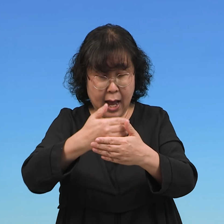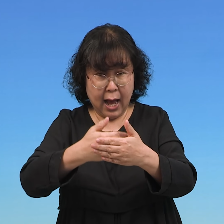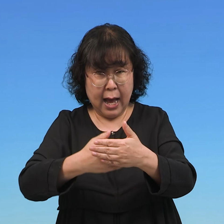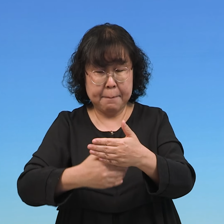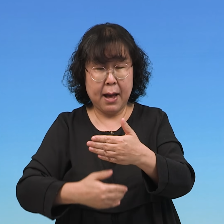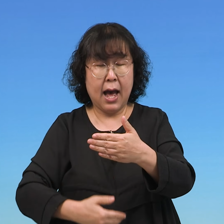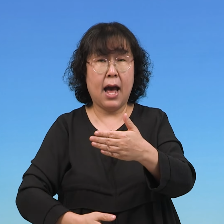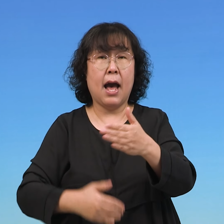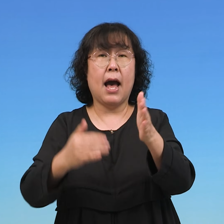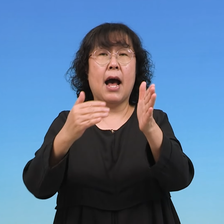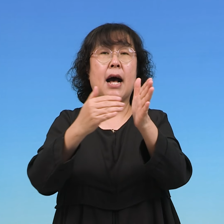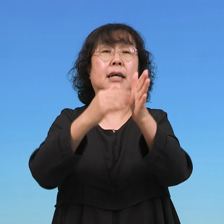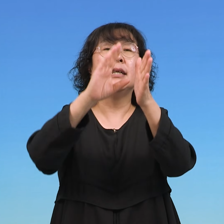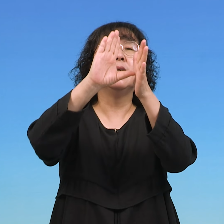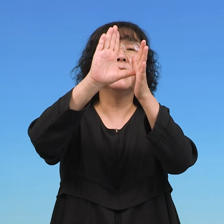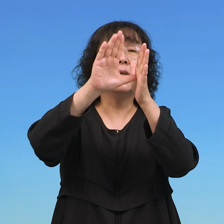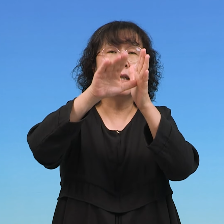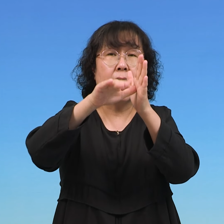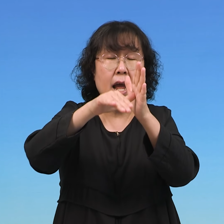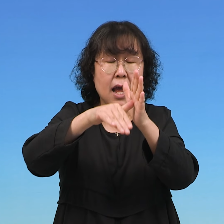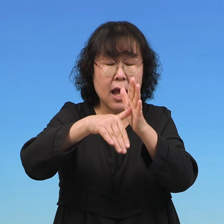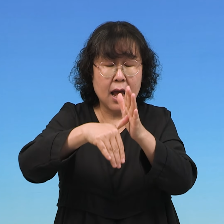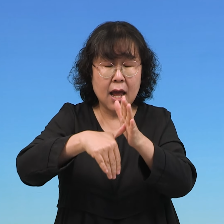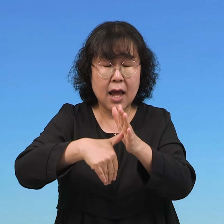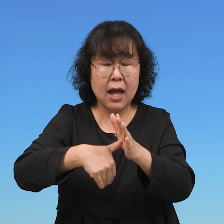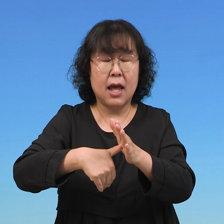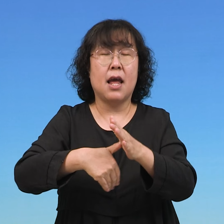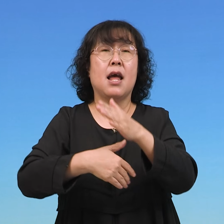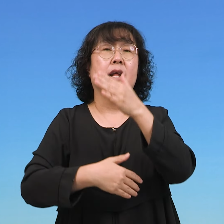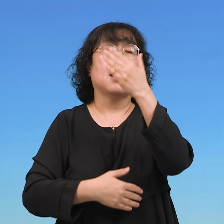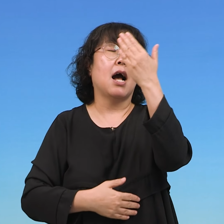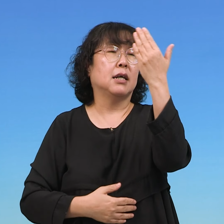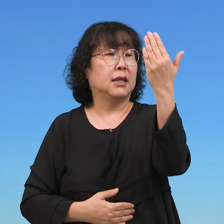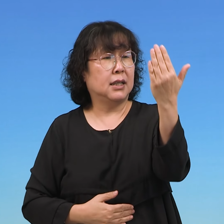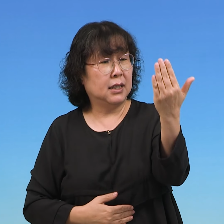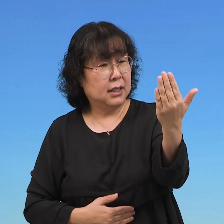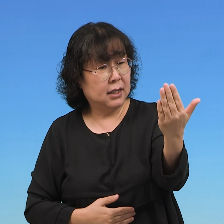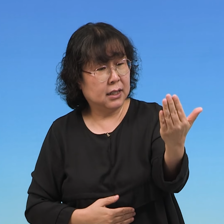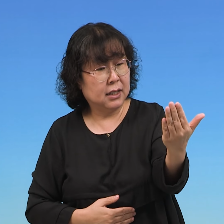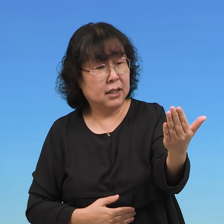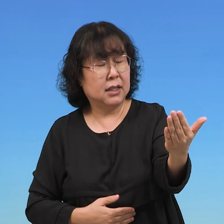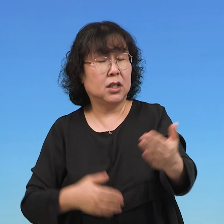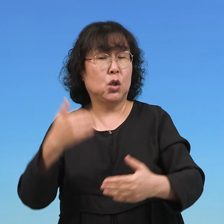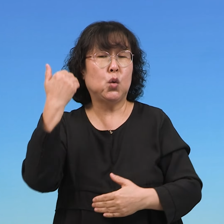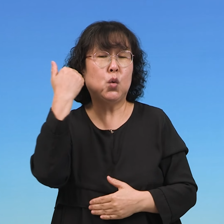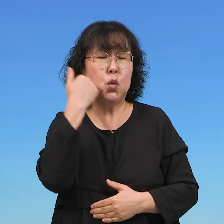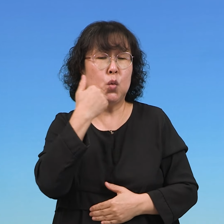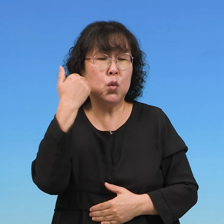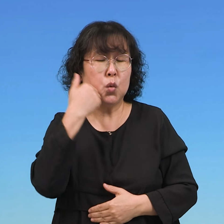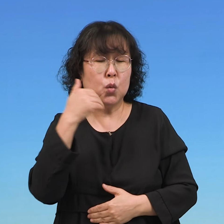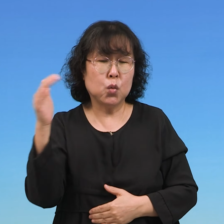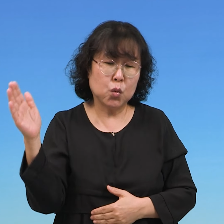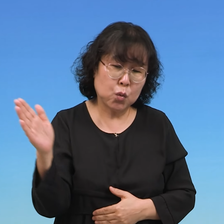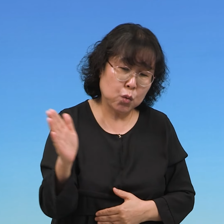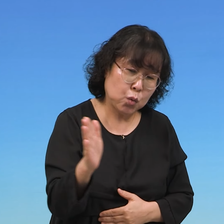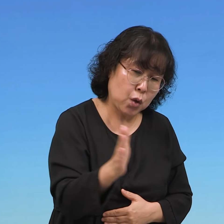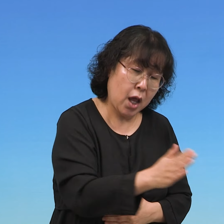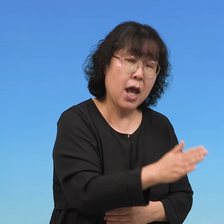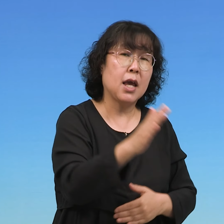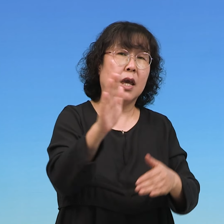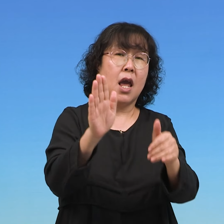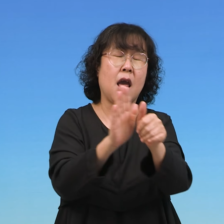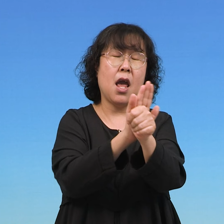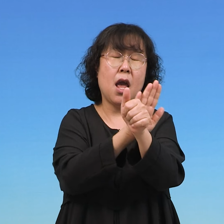오늘 수많은 아내들이, 남편들이 여러분을 향해 이렇게 호소합니다. 당신은 누구에게 위로를